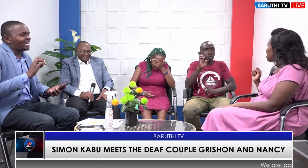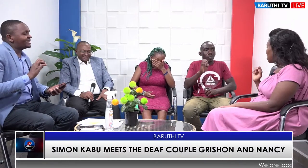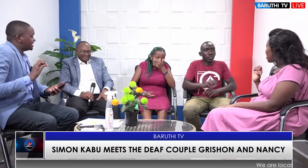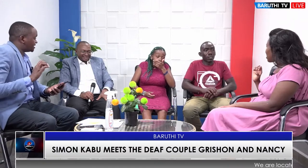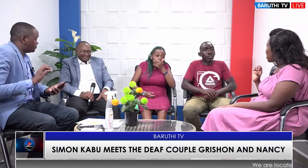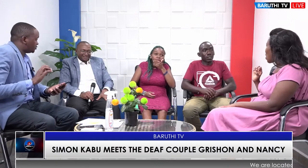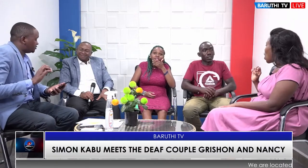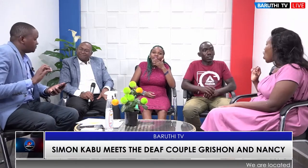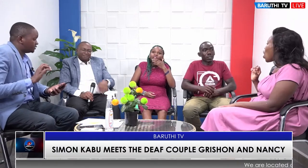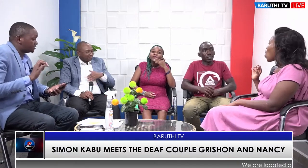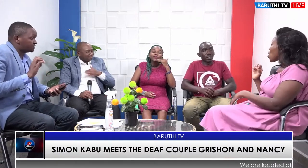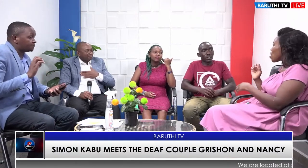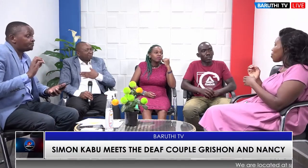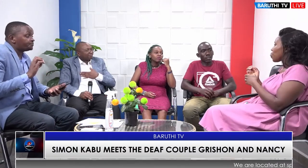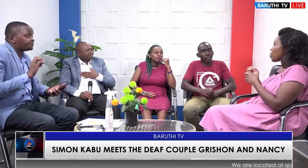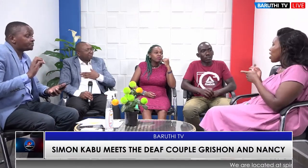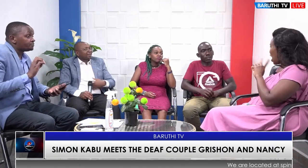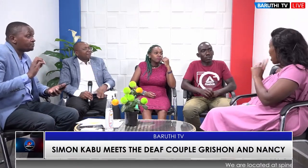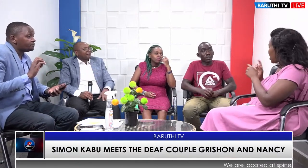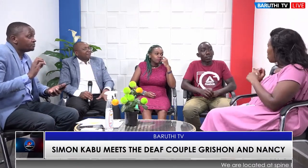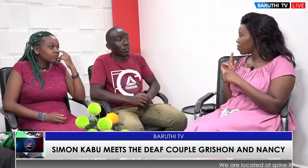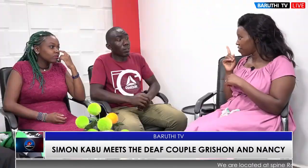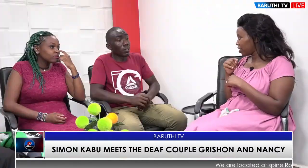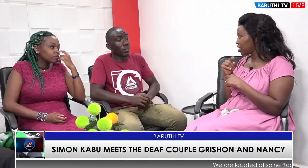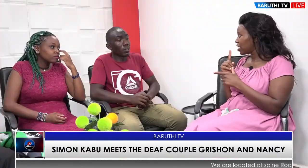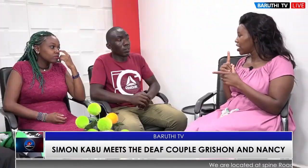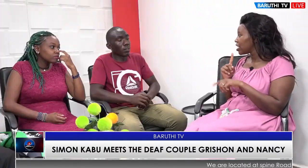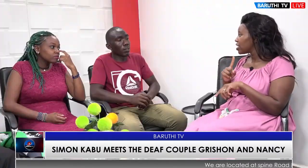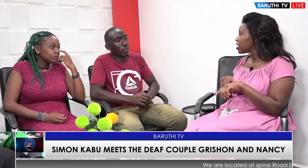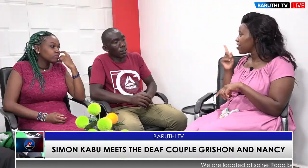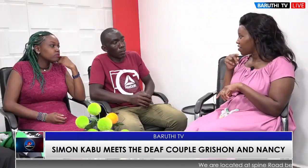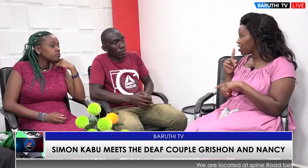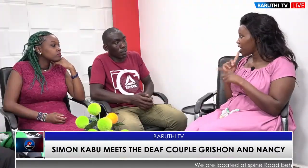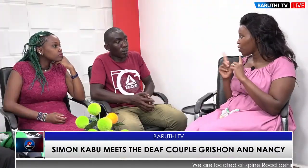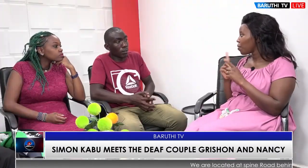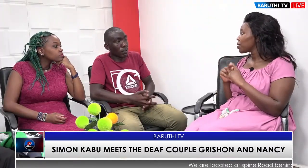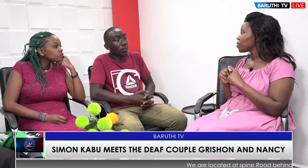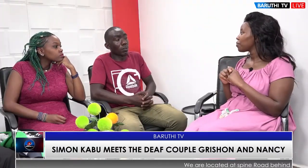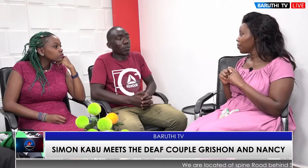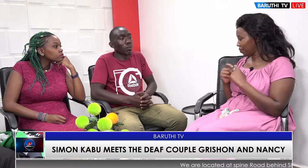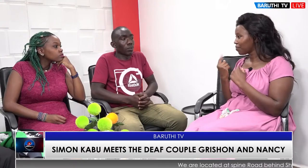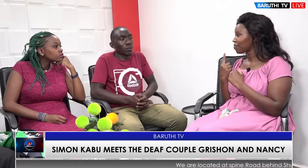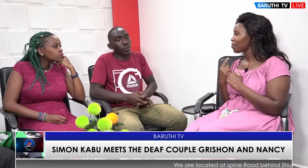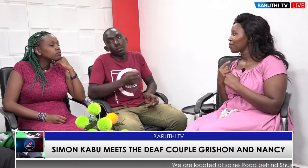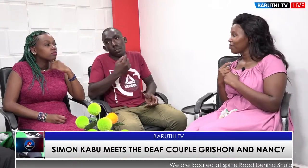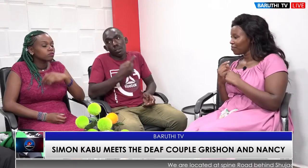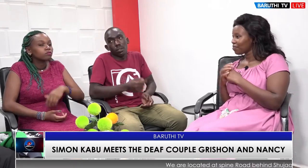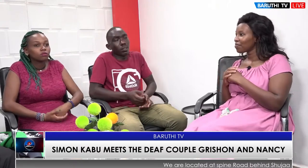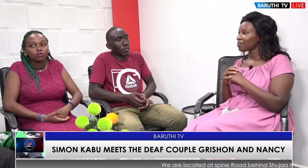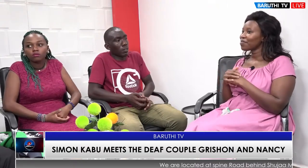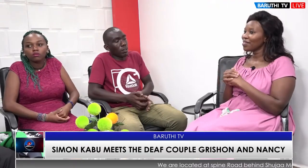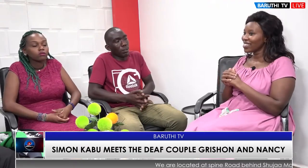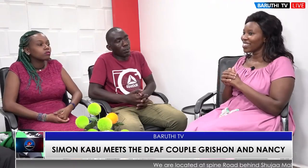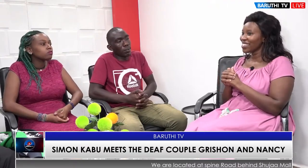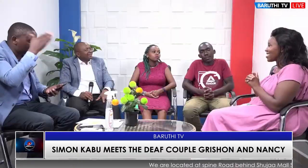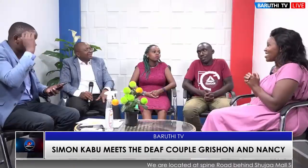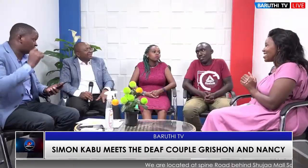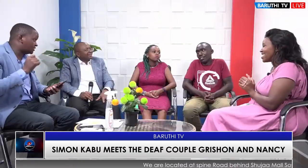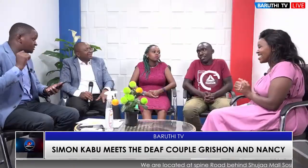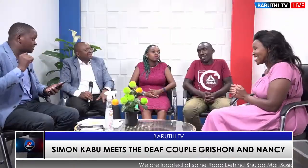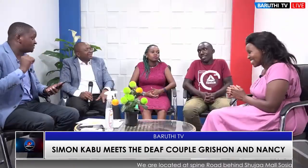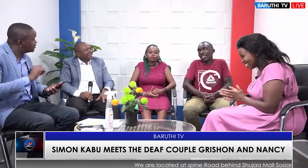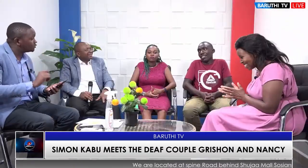vizuri tunafurahi tukiwa pamoja. Ama si ni ukweli? Yeah, sure. Life lazima ikuwe serious. Yes. Wow. Yeah. So